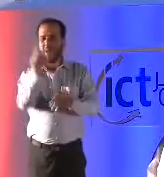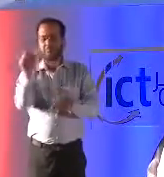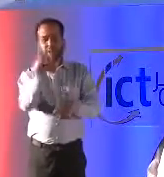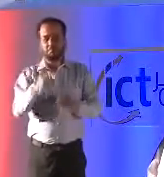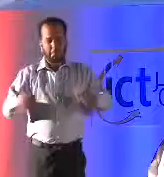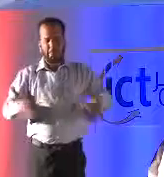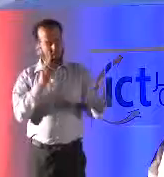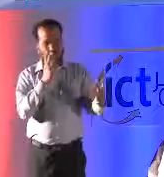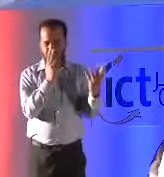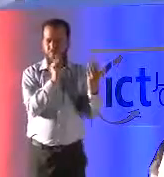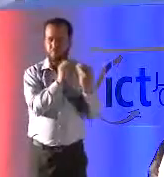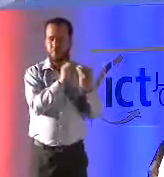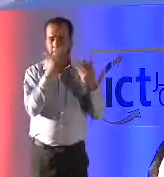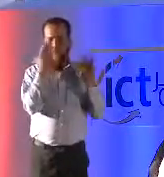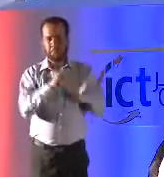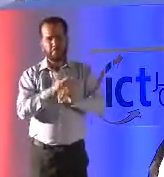ذوي الإعاقة.